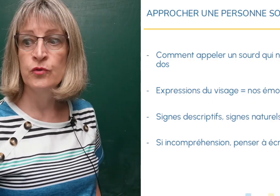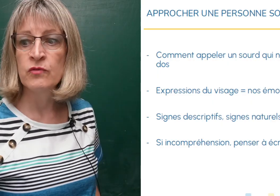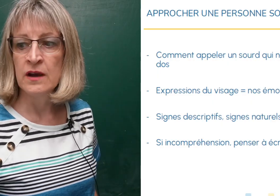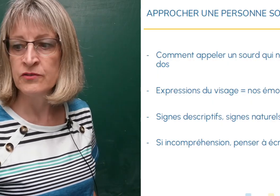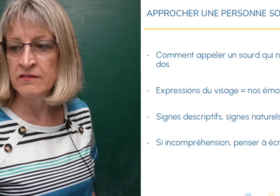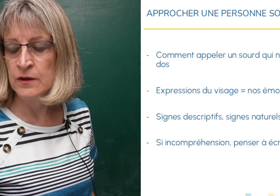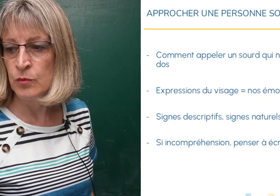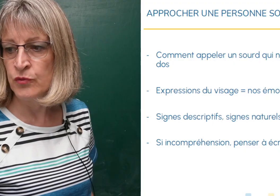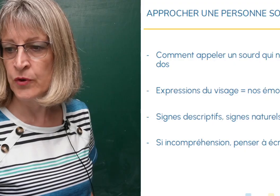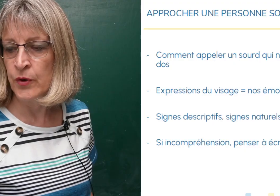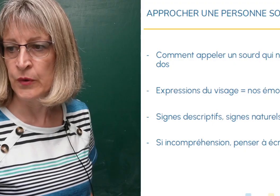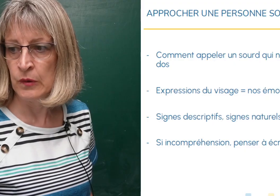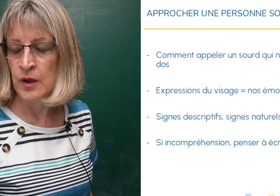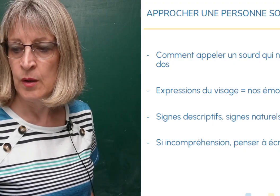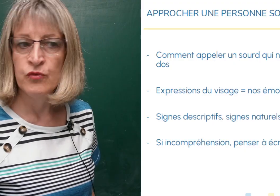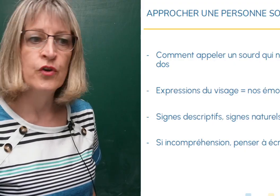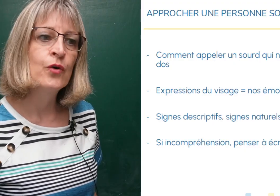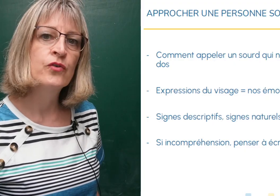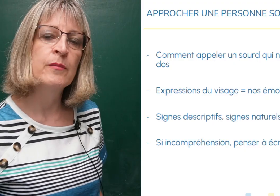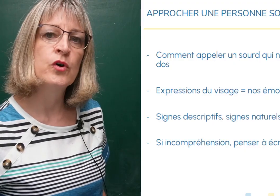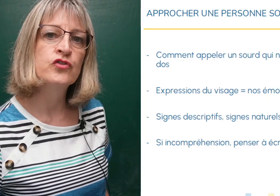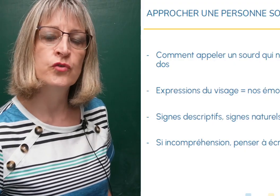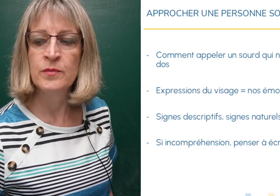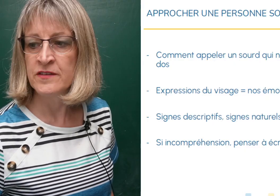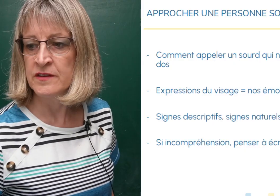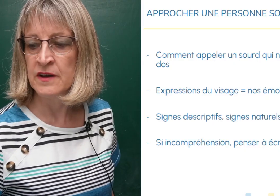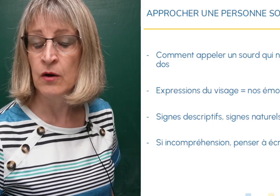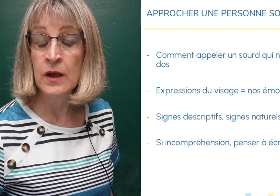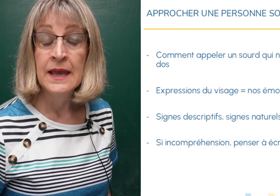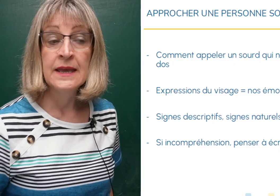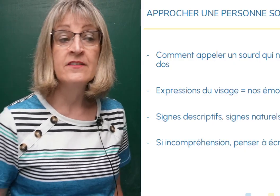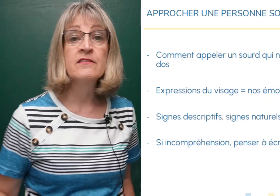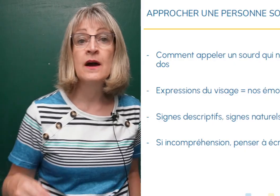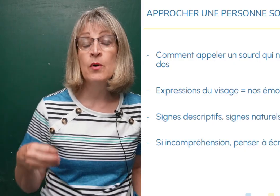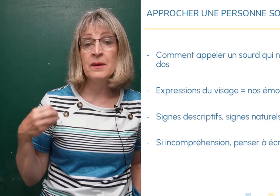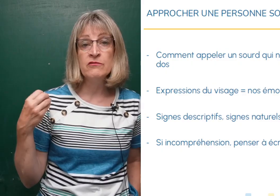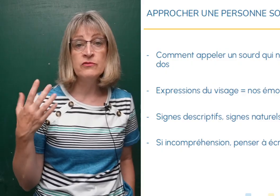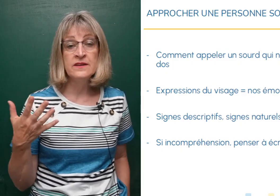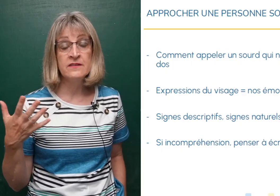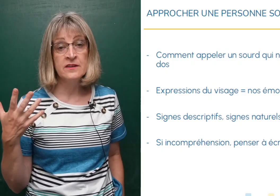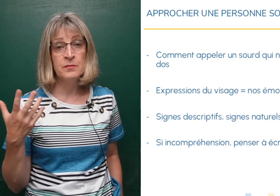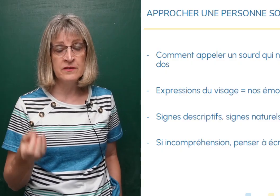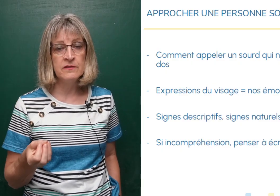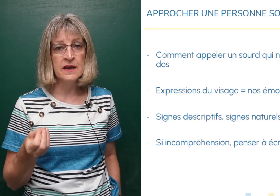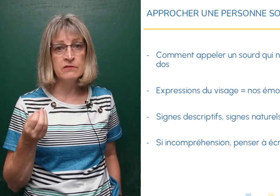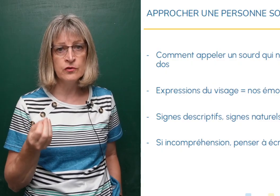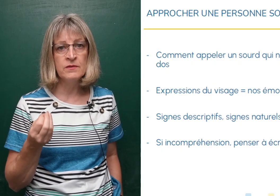voilà, vous avez plusieurs approches de métiers différents. Et si vraiment après vous voulez des signes spécifiques à votre métier à